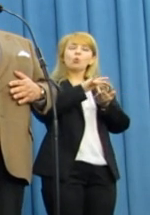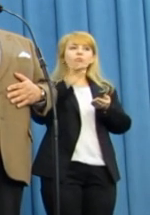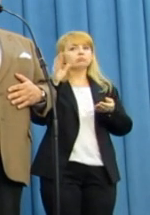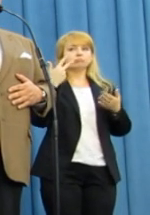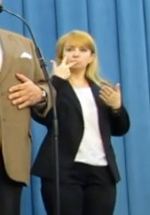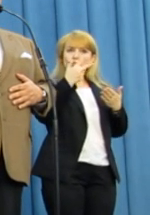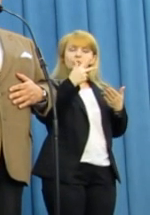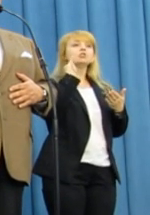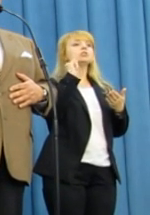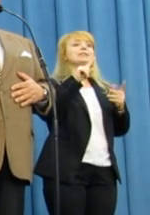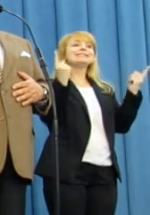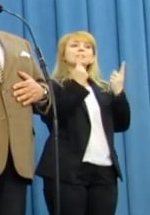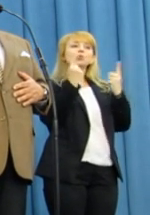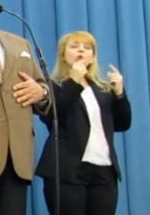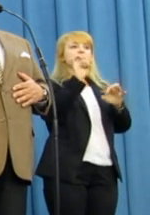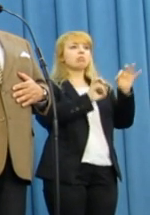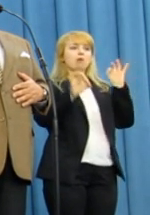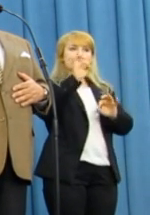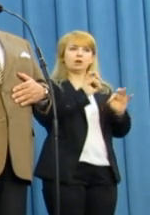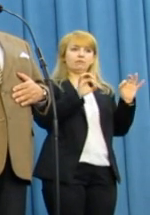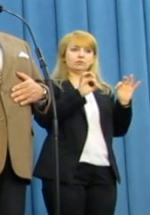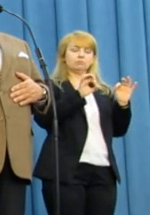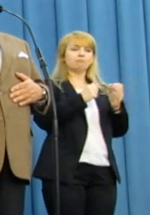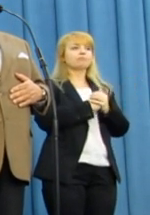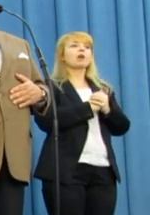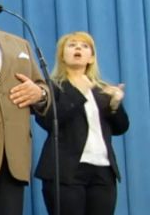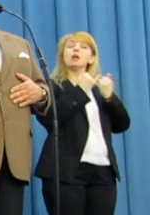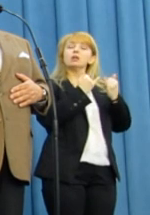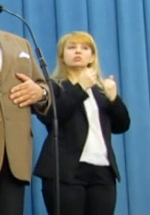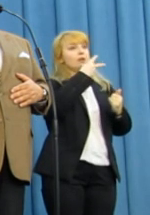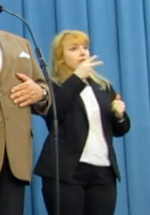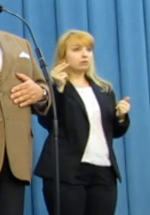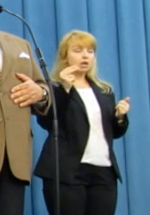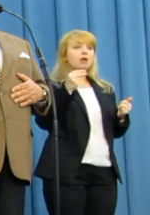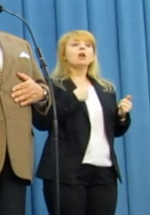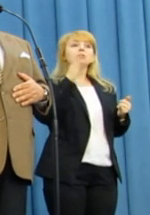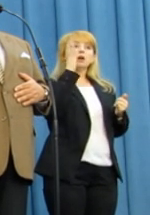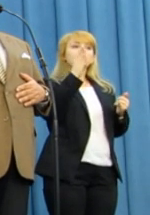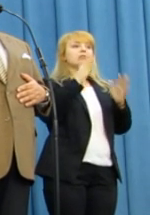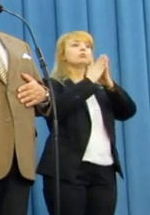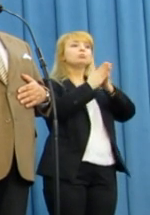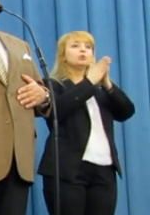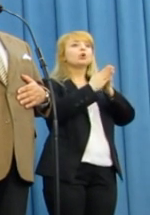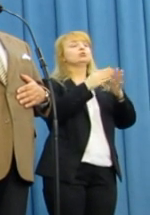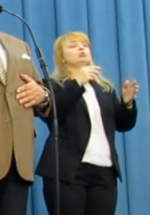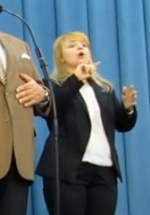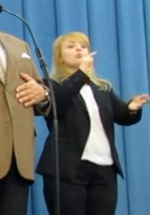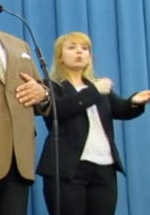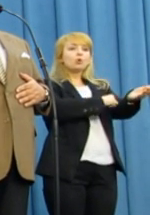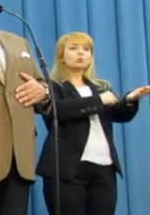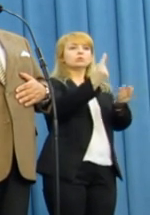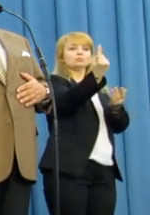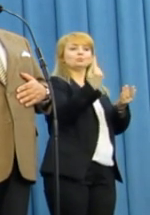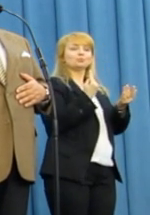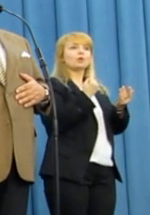naprawić. Jeżeli nie, to wtedy będę prosił pana prokuratora generalnego o przyjście na posiedzenie komisji z